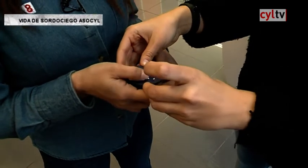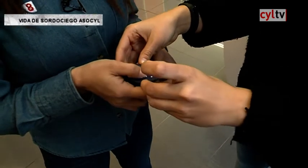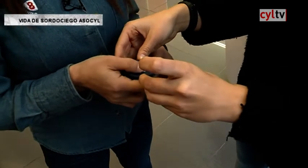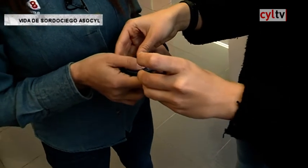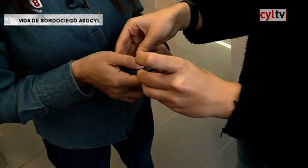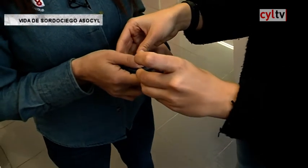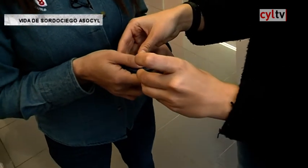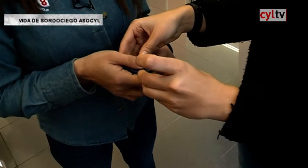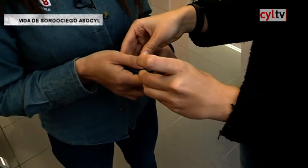este.